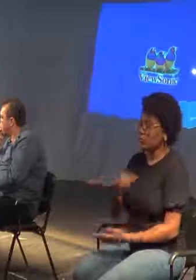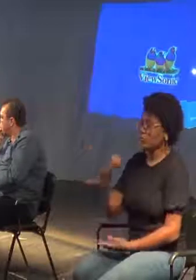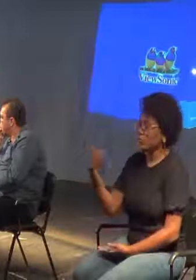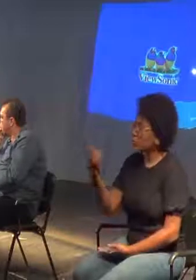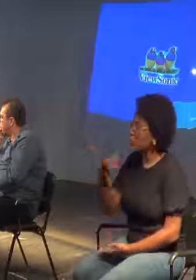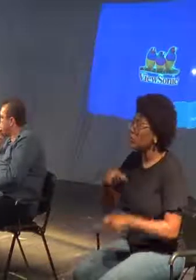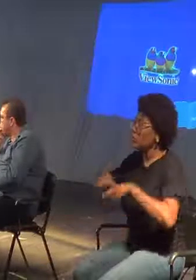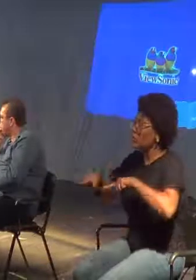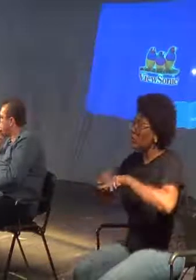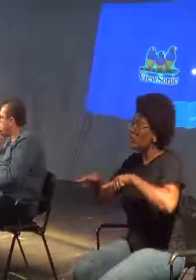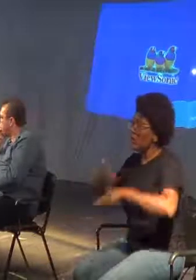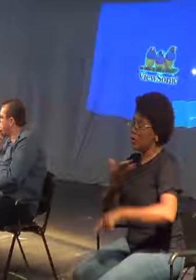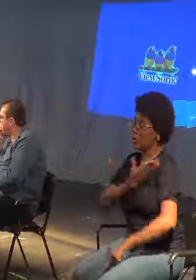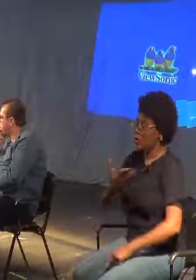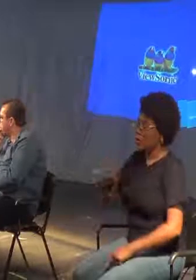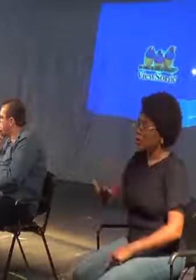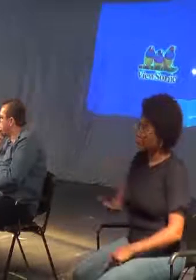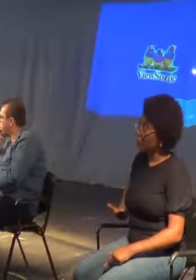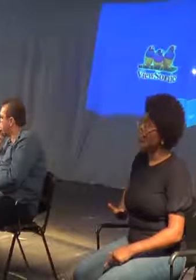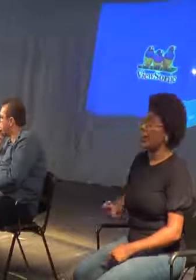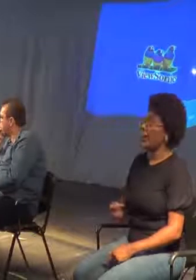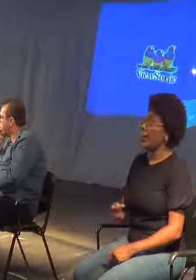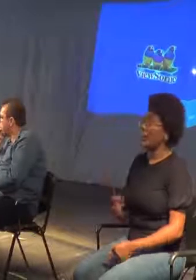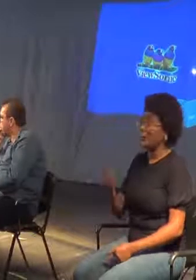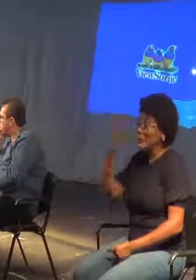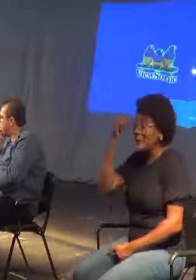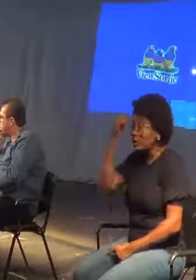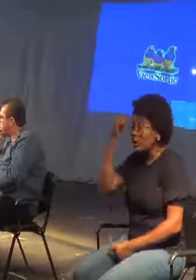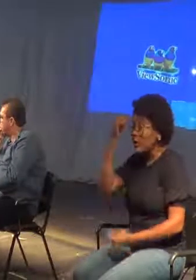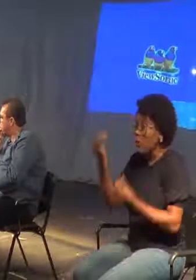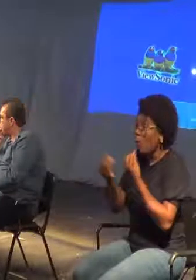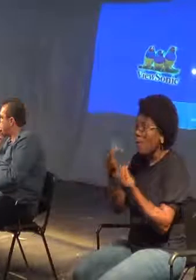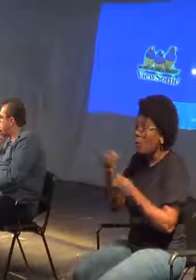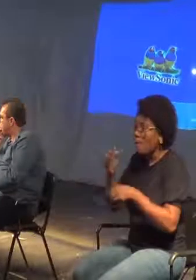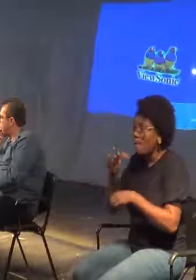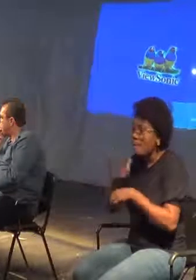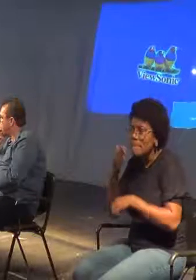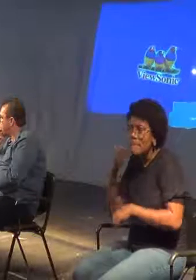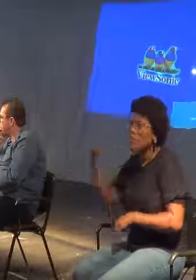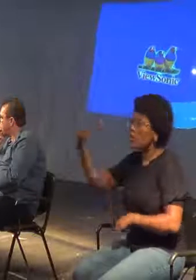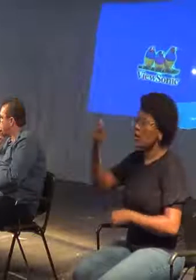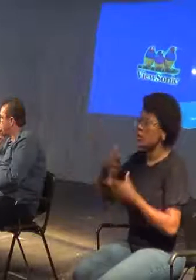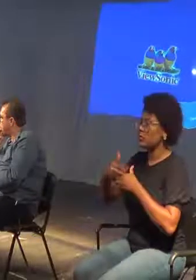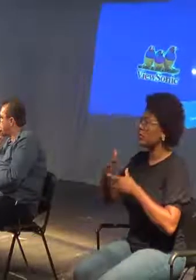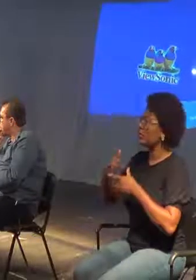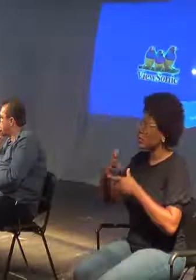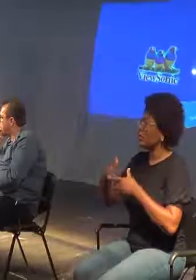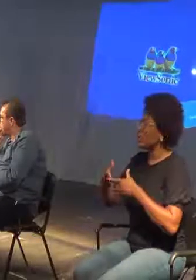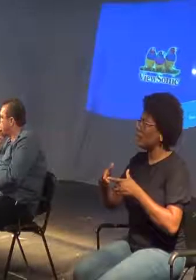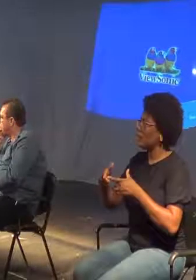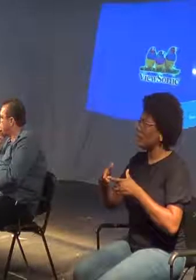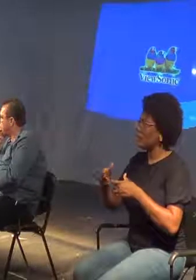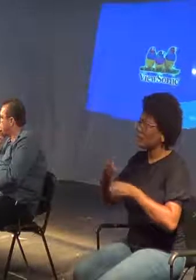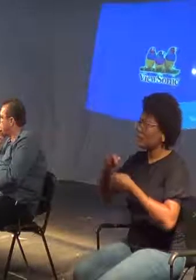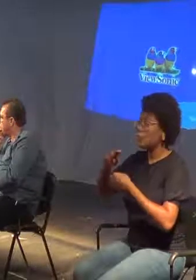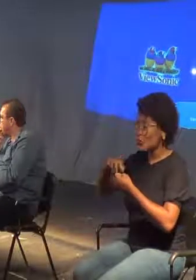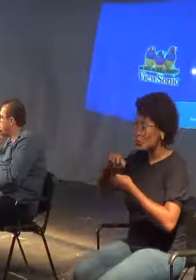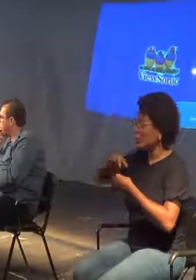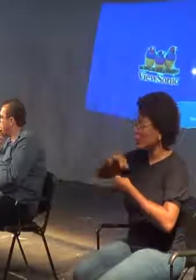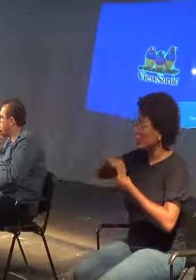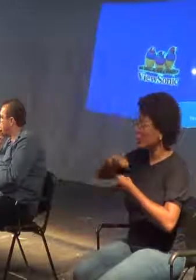os problemas oriundos exatamente dessa cidade estendida, né? Uma cidade que vai para além do